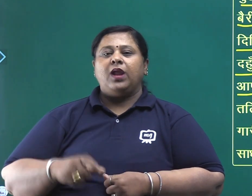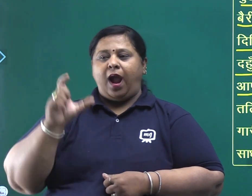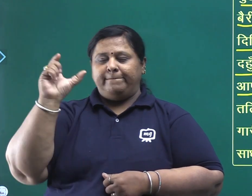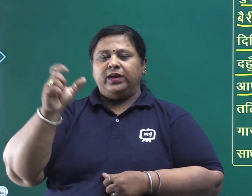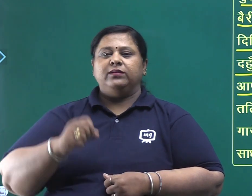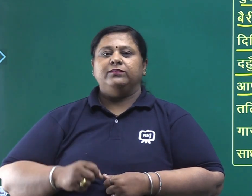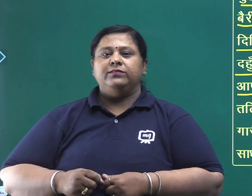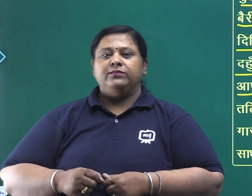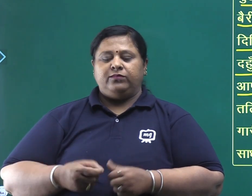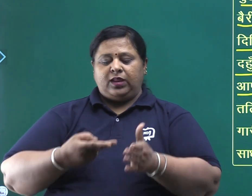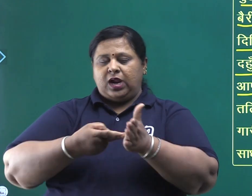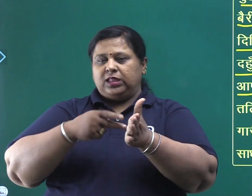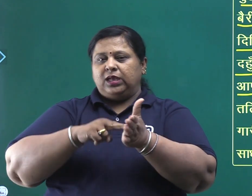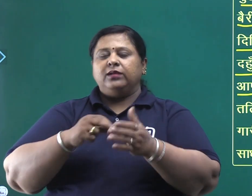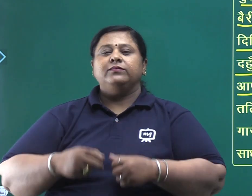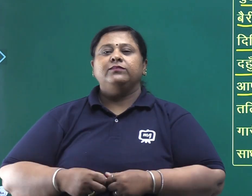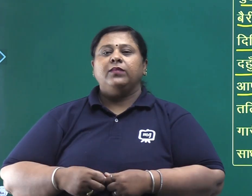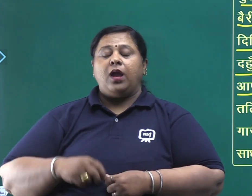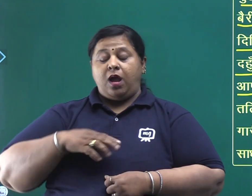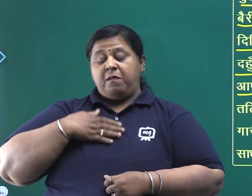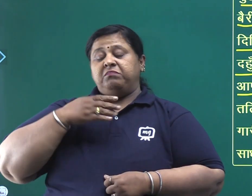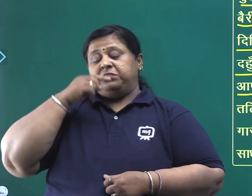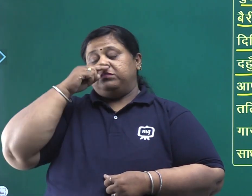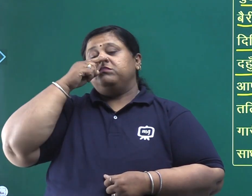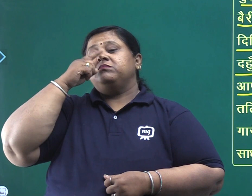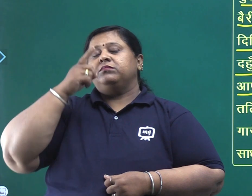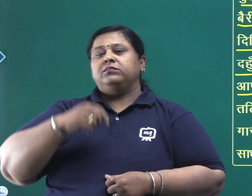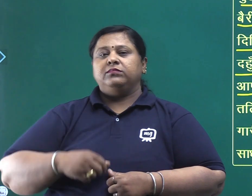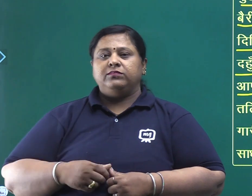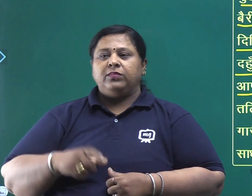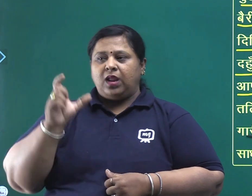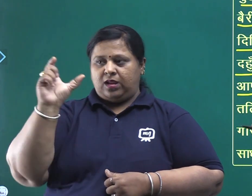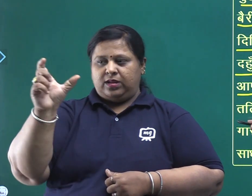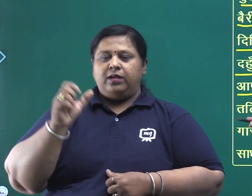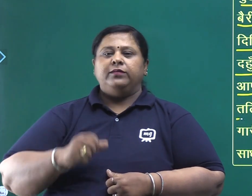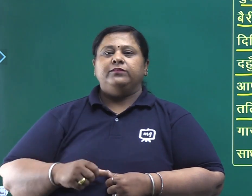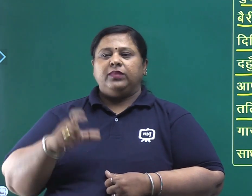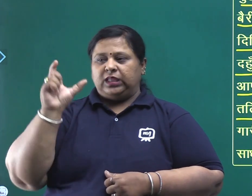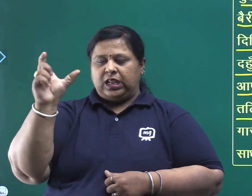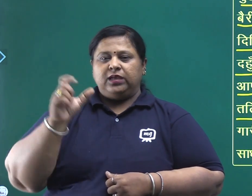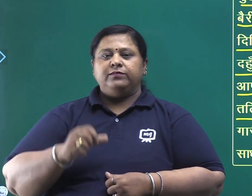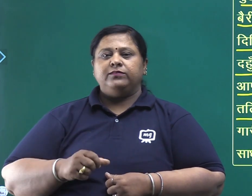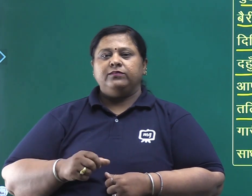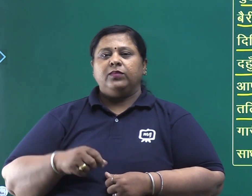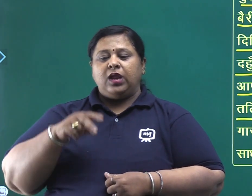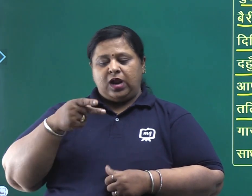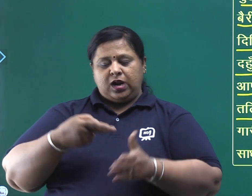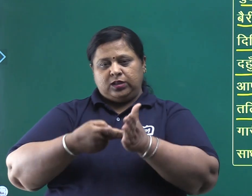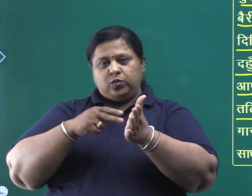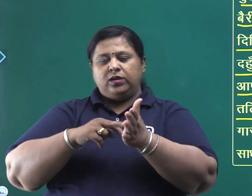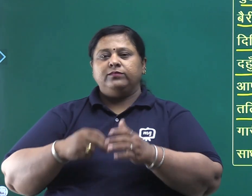आपा, अर्थ होगा अहम। शब्द है तली, अर्थ